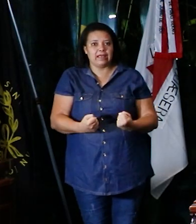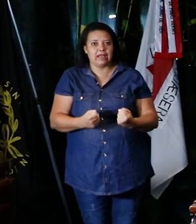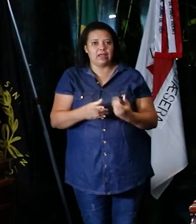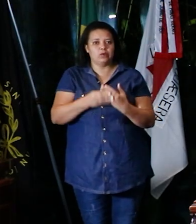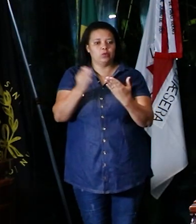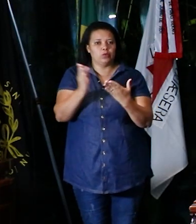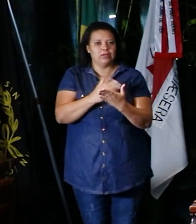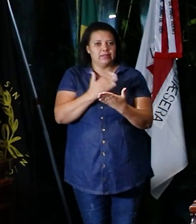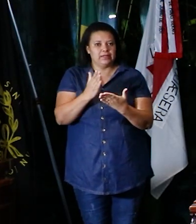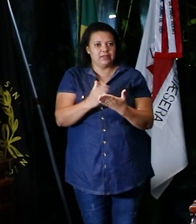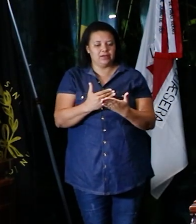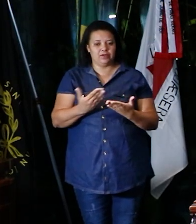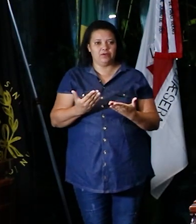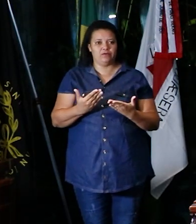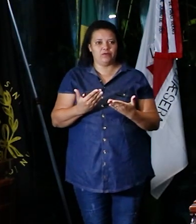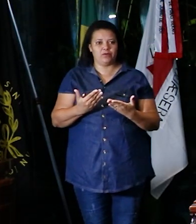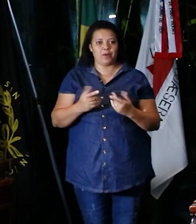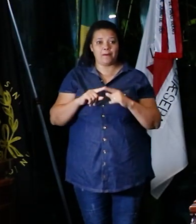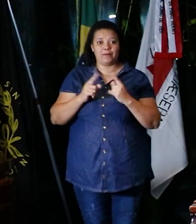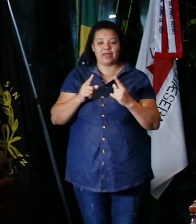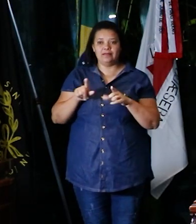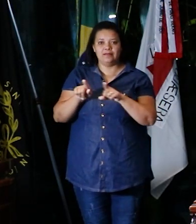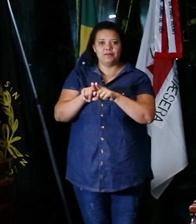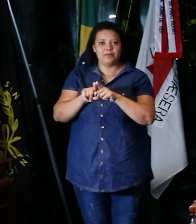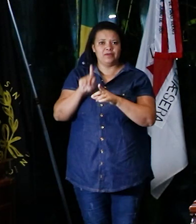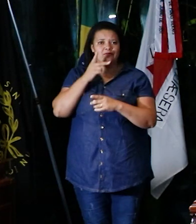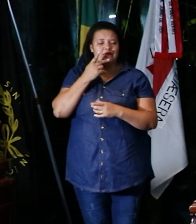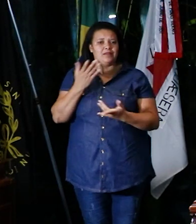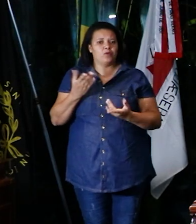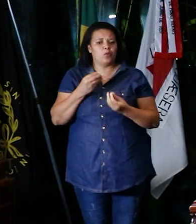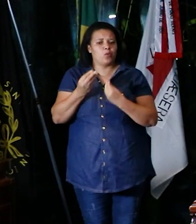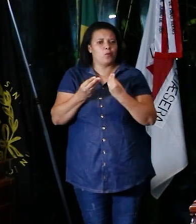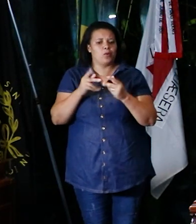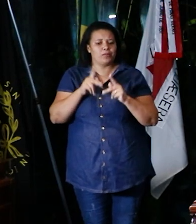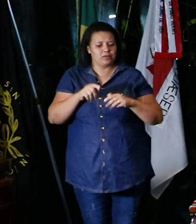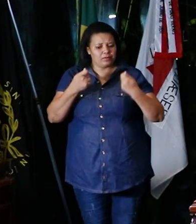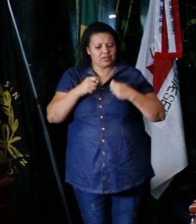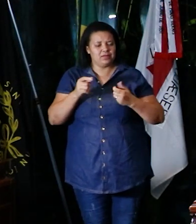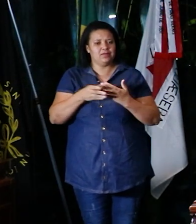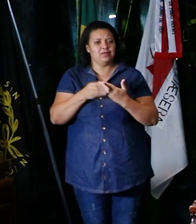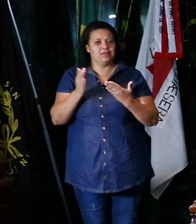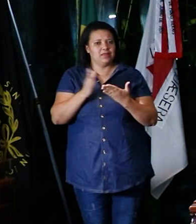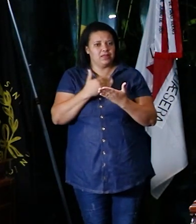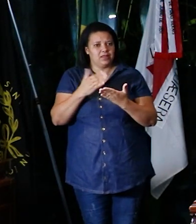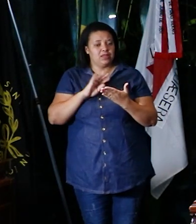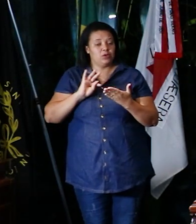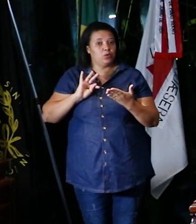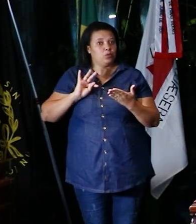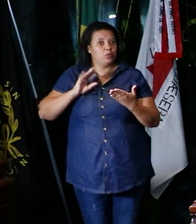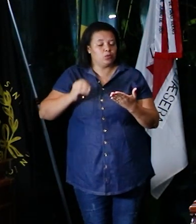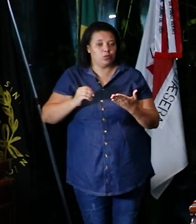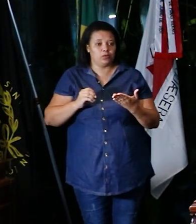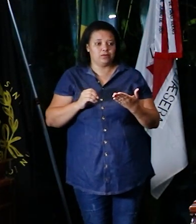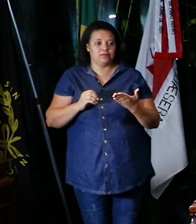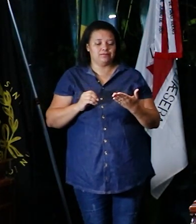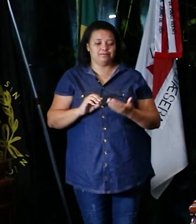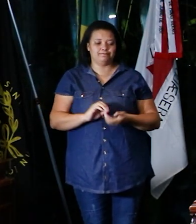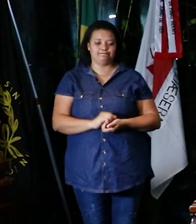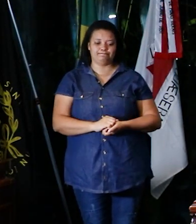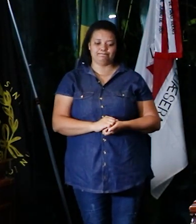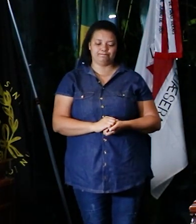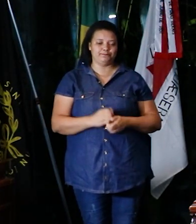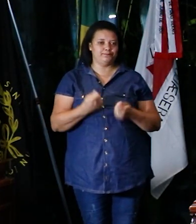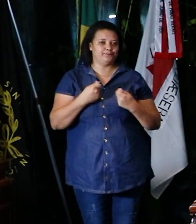reprova que outros não os leiam completamente. Tem razão. Não adianta mesmo